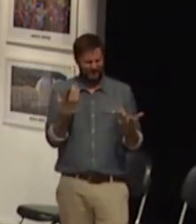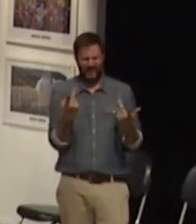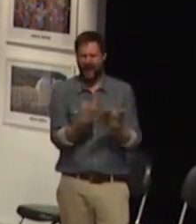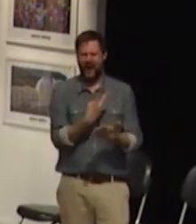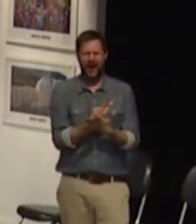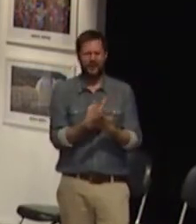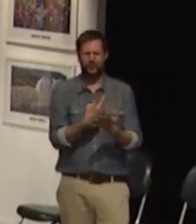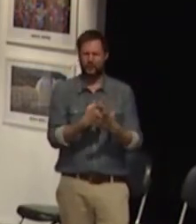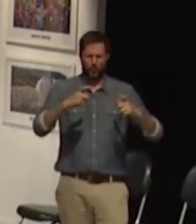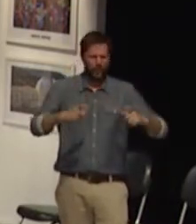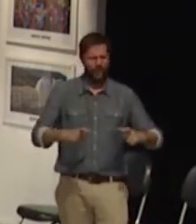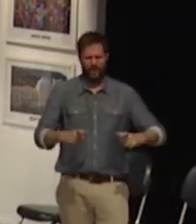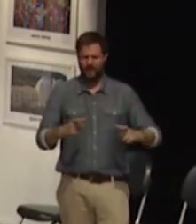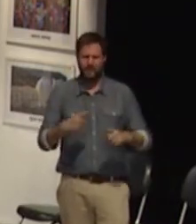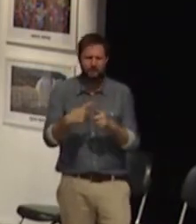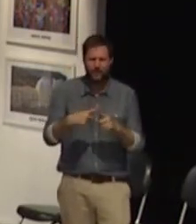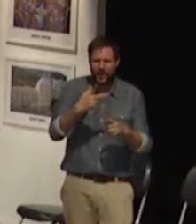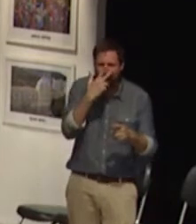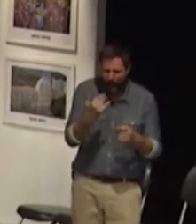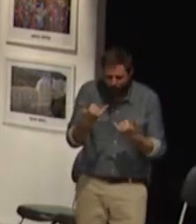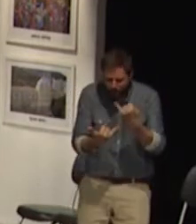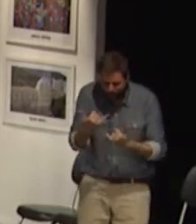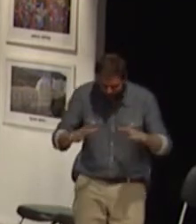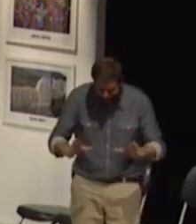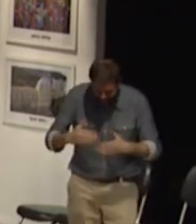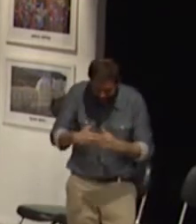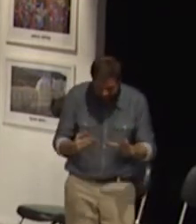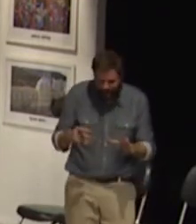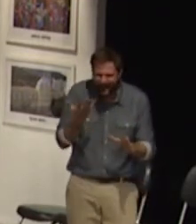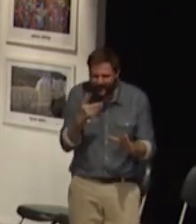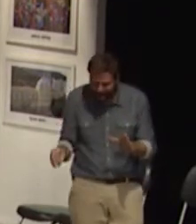ela também ele não apoia a inclusão, a educação inclusiva.